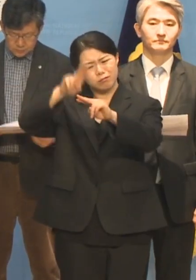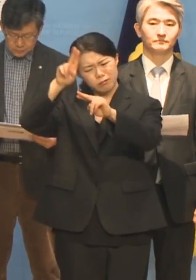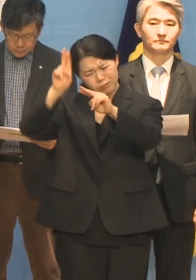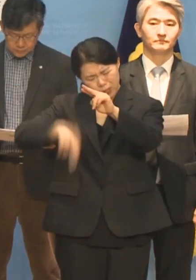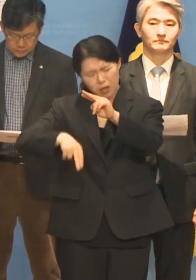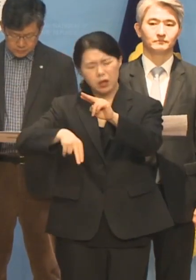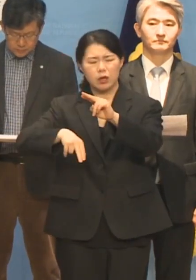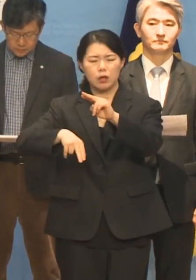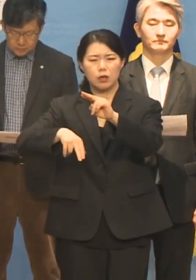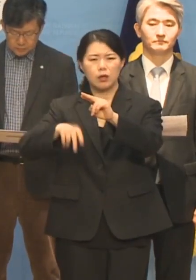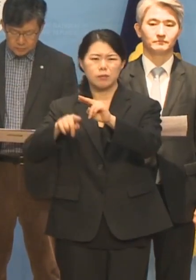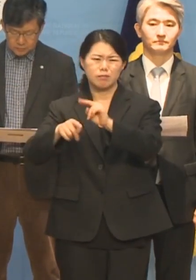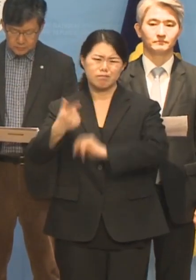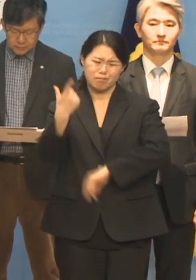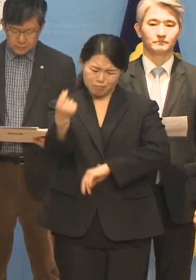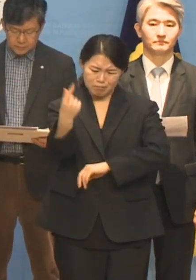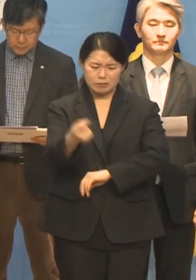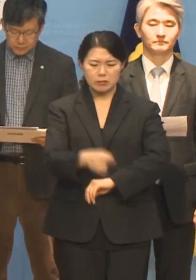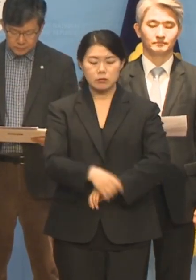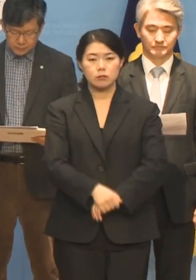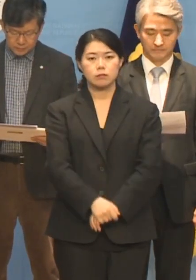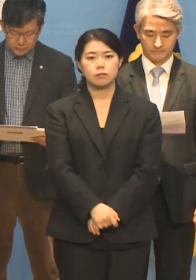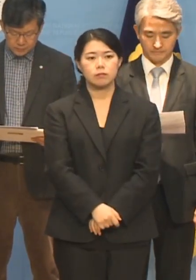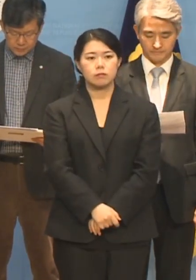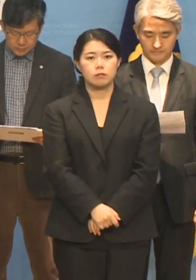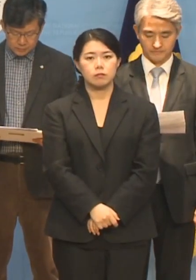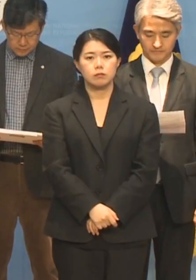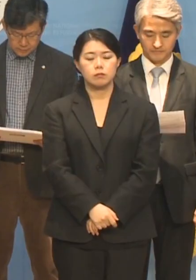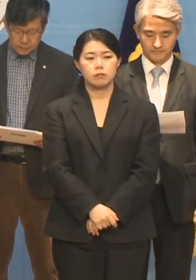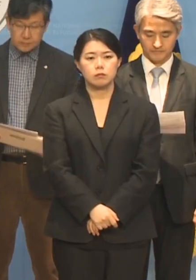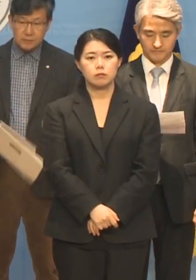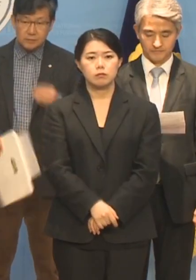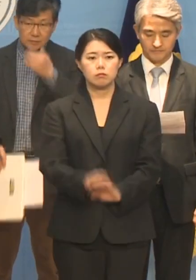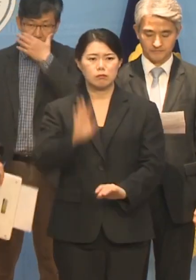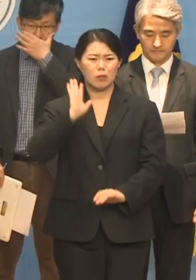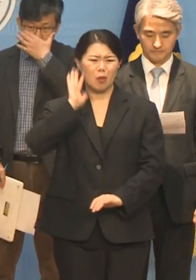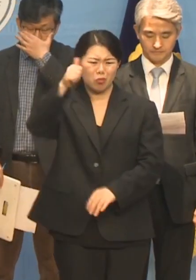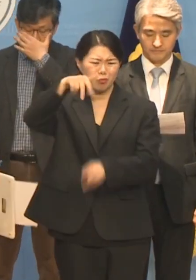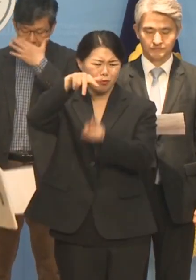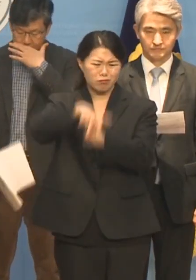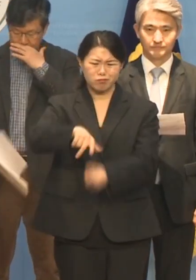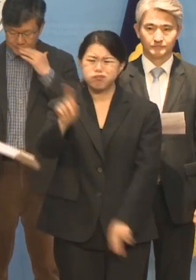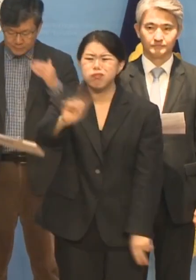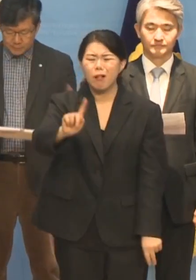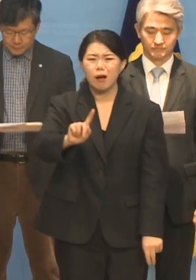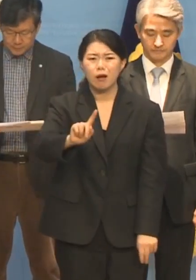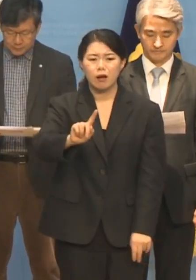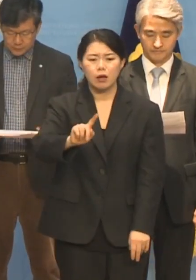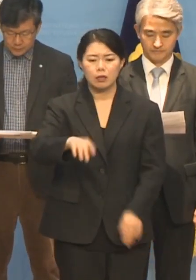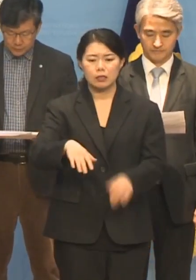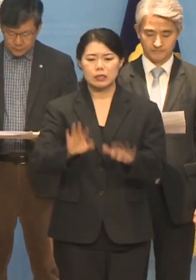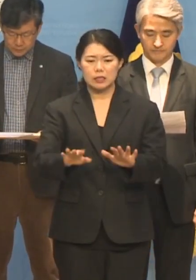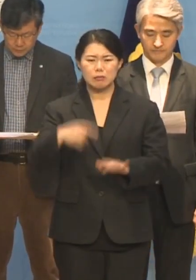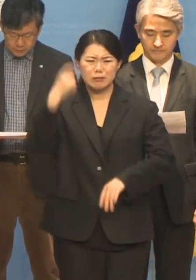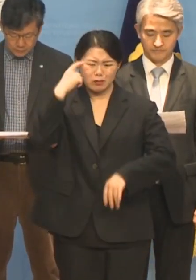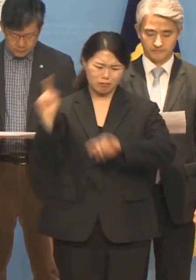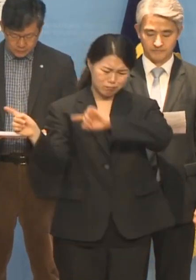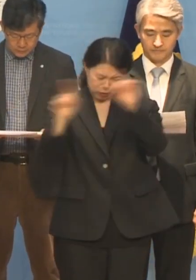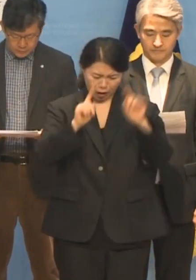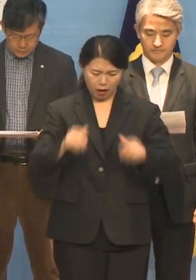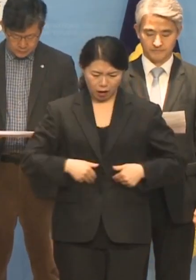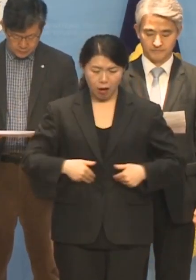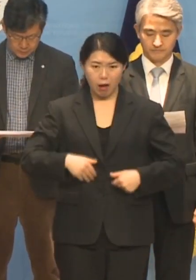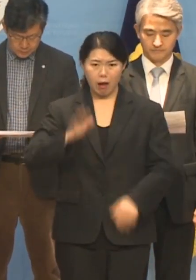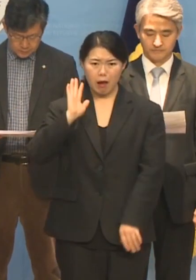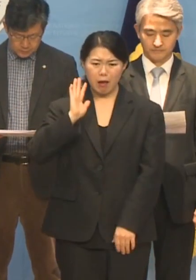내려놓는 것이 마땅합니다. 어디 감히 대선을 꿈꿉니까? 오세훈 시장 지금이라도 정신 차리고